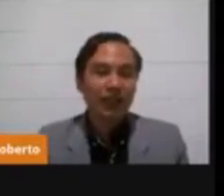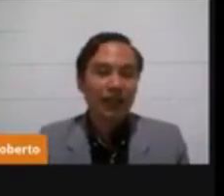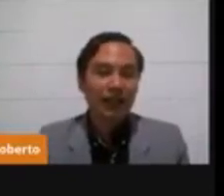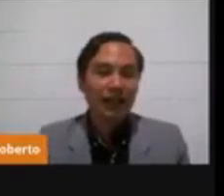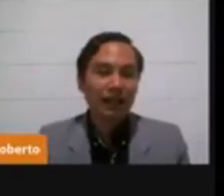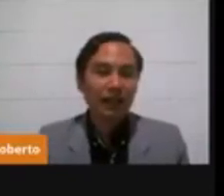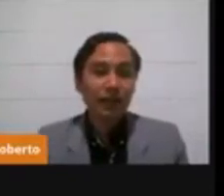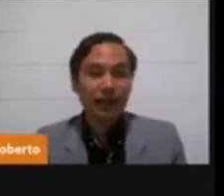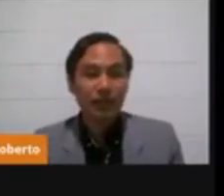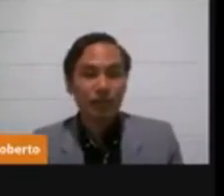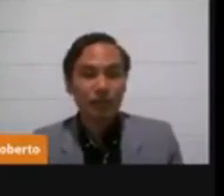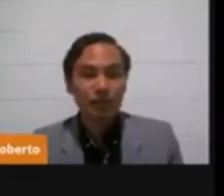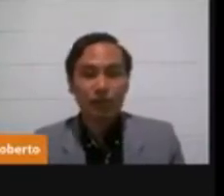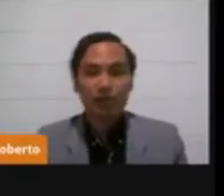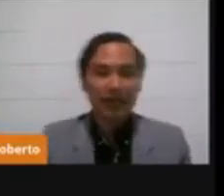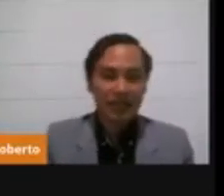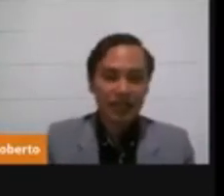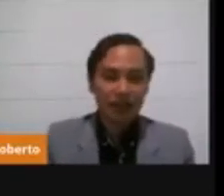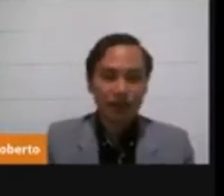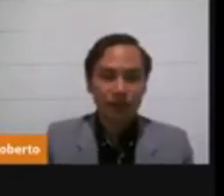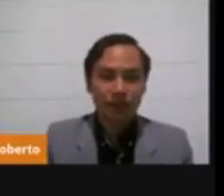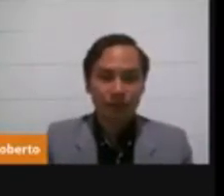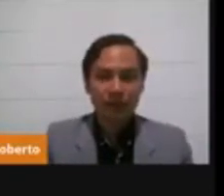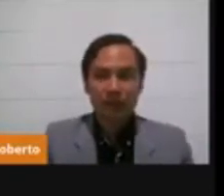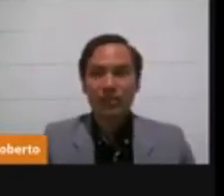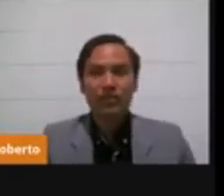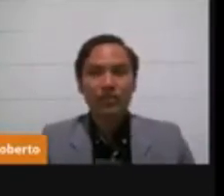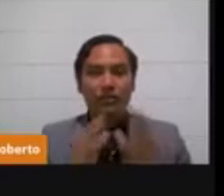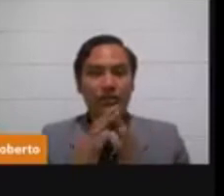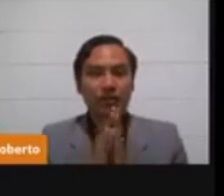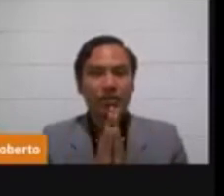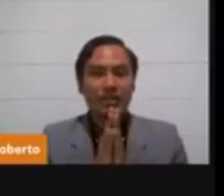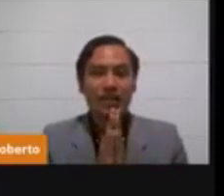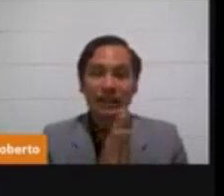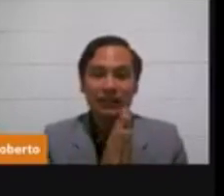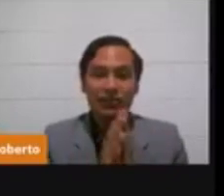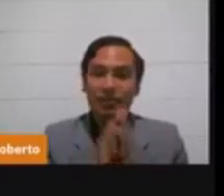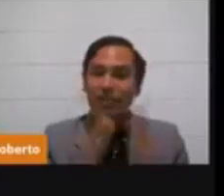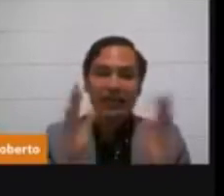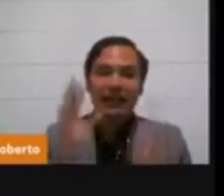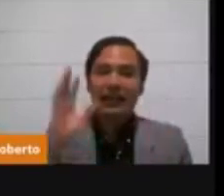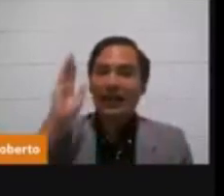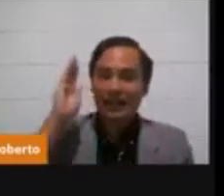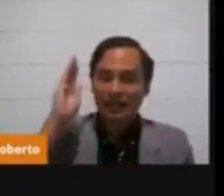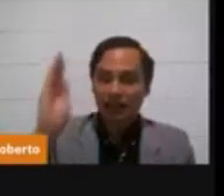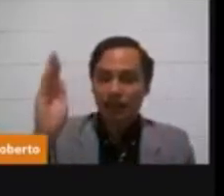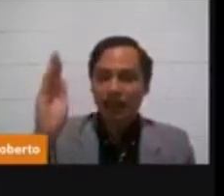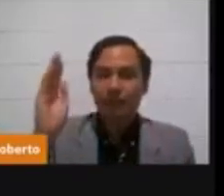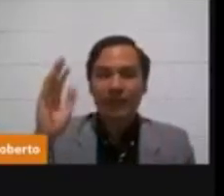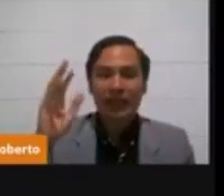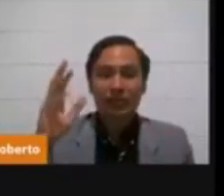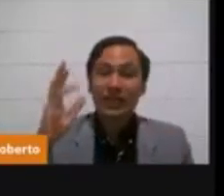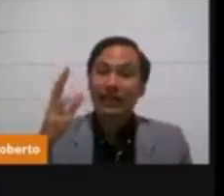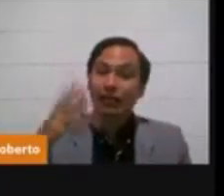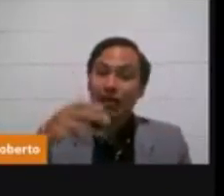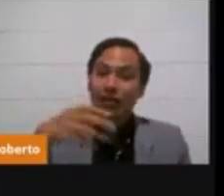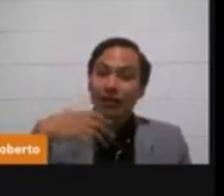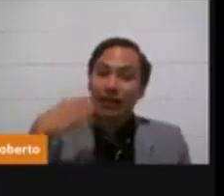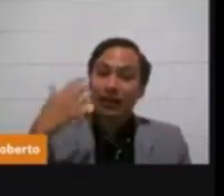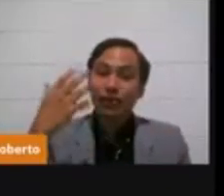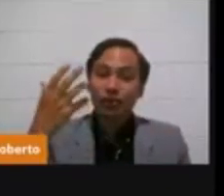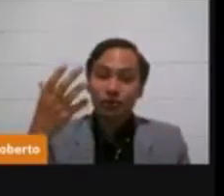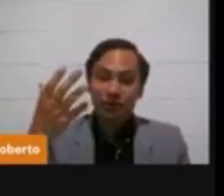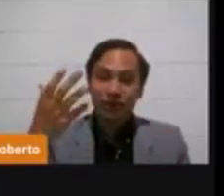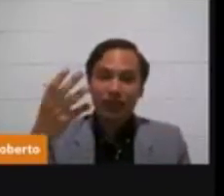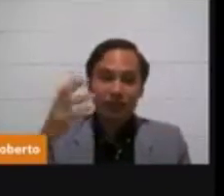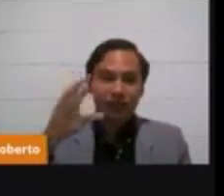como crear escuelas como solo para ciegos. Entonces, personas ciegas solo van a ir a esta escuela. Entonces ahí no hay